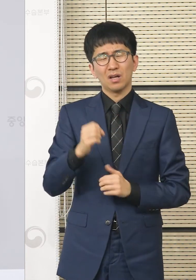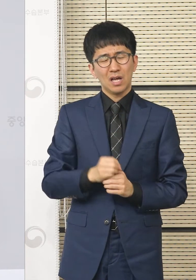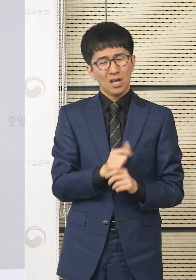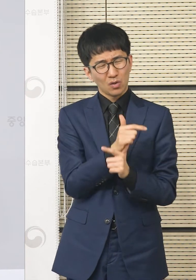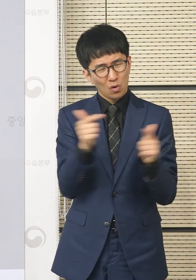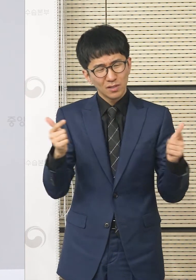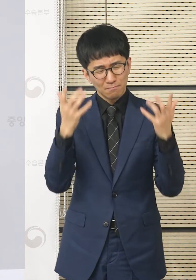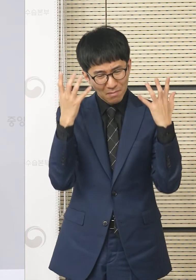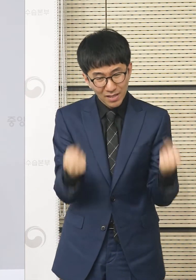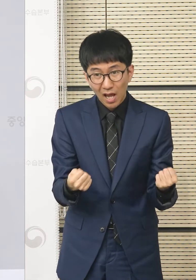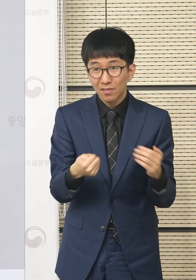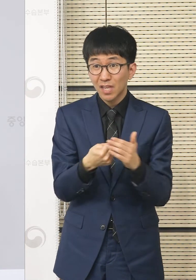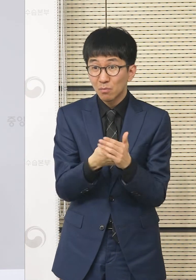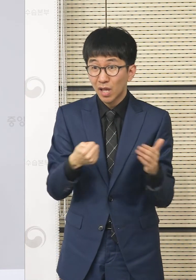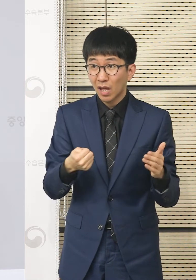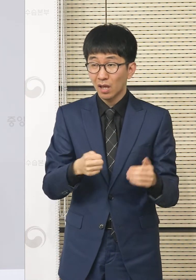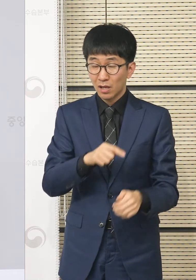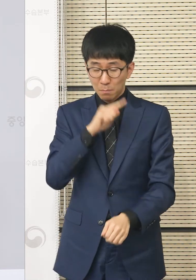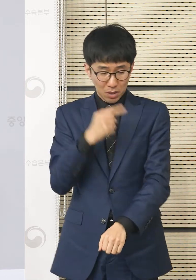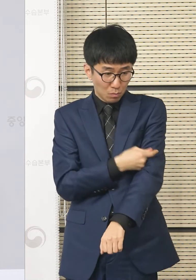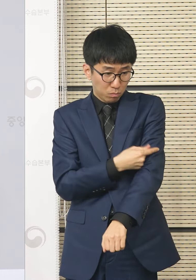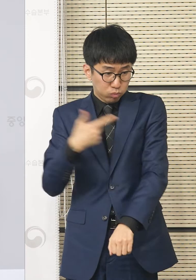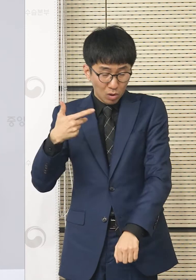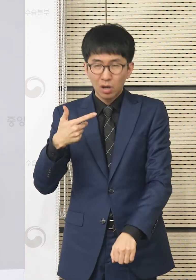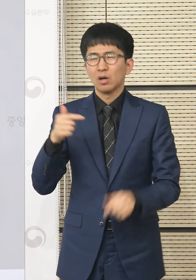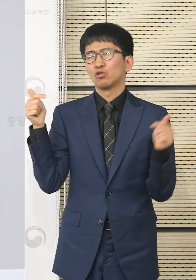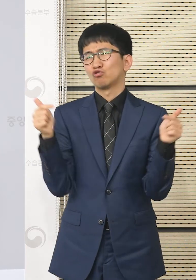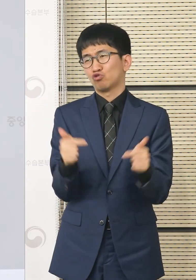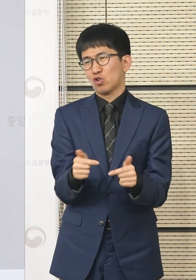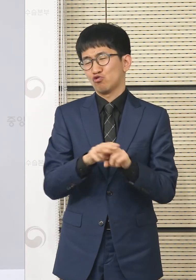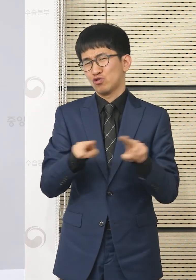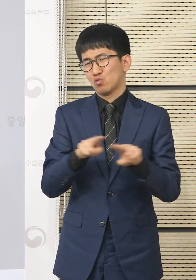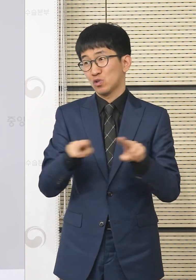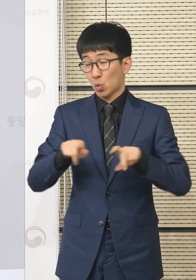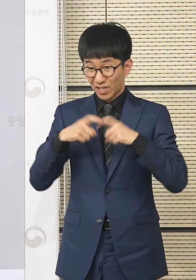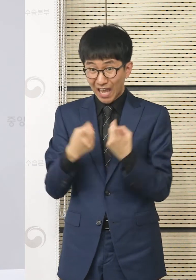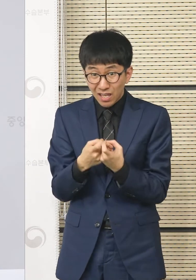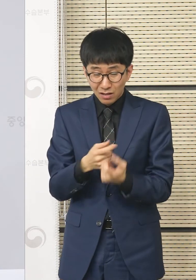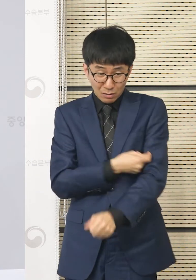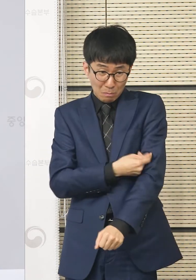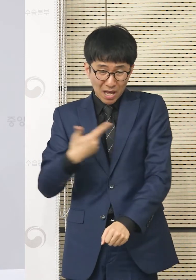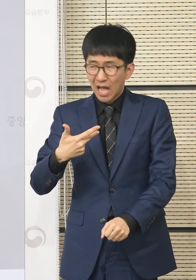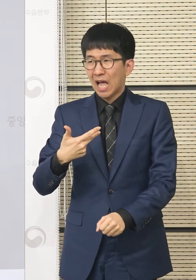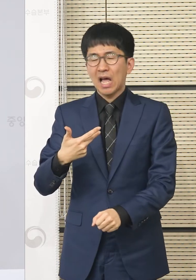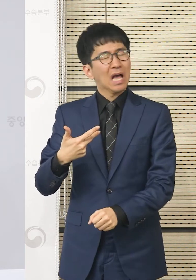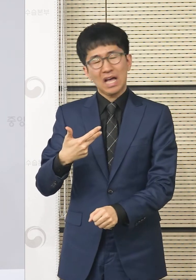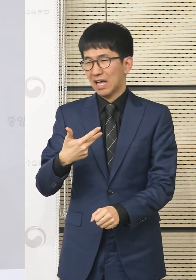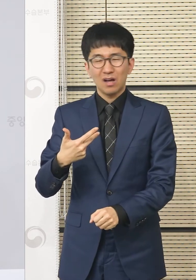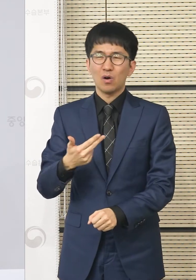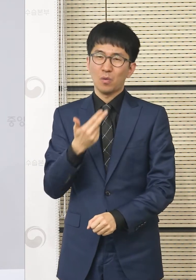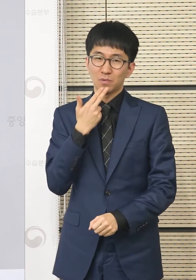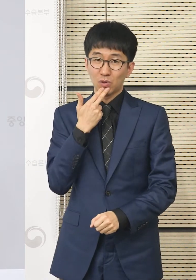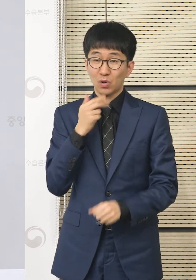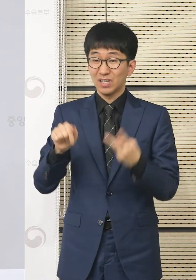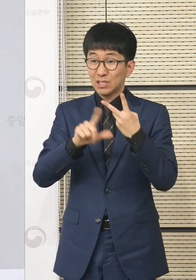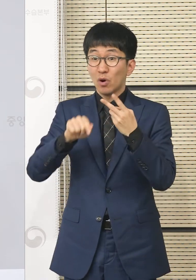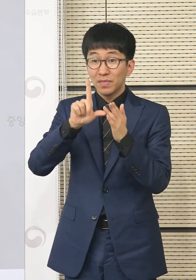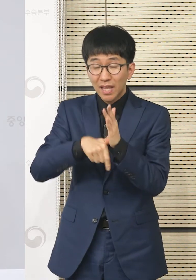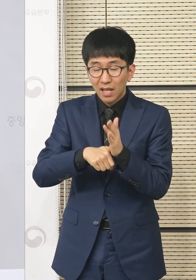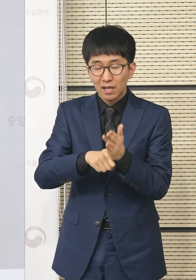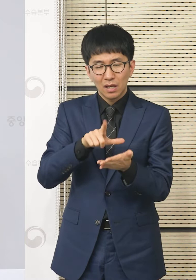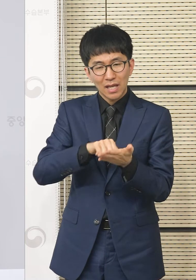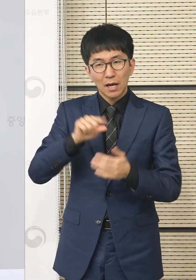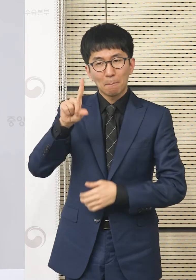최근 단체 헌혈이 취소되고 개인 헌혈도 감소하고 있습니다. 2월 중 약 1만 5천여